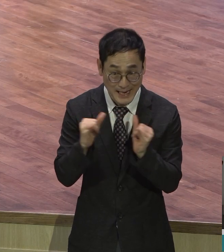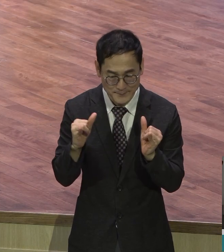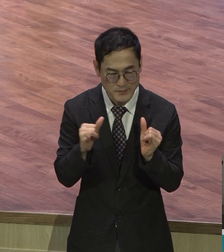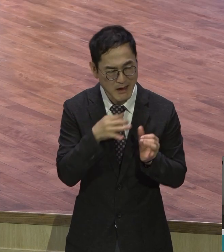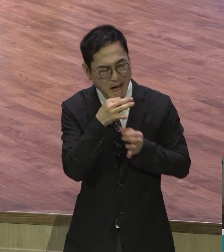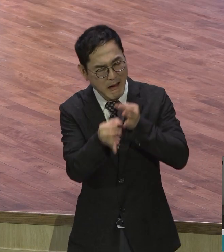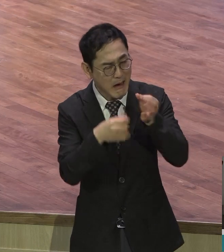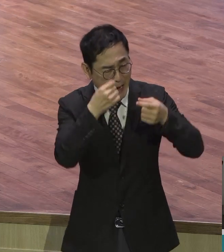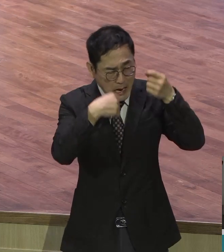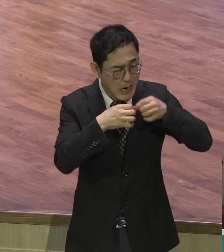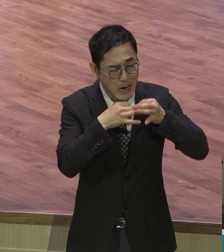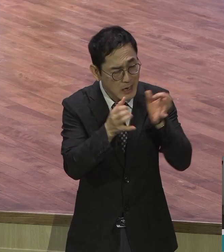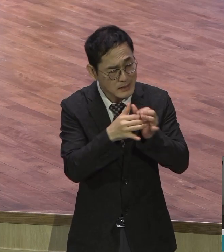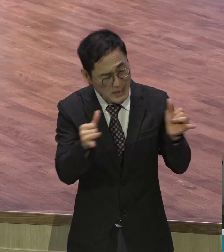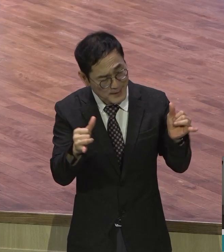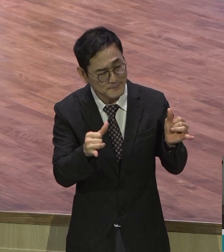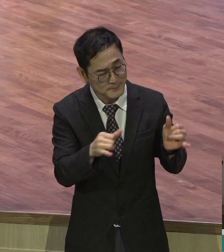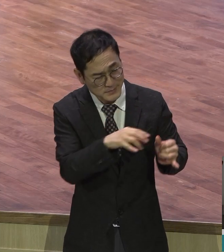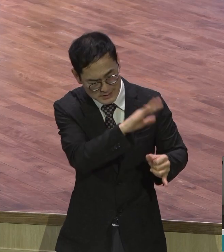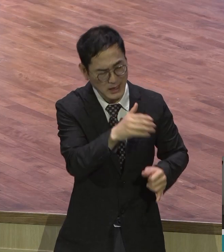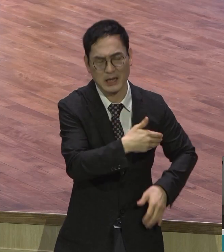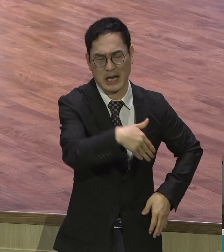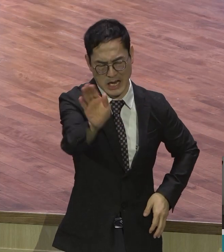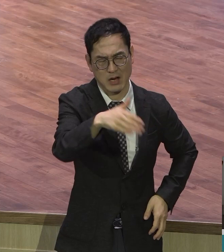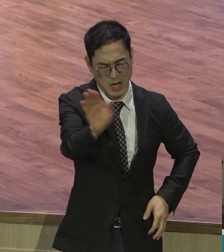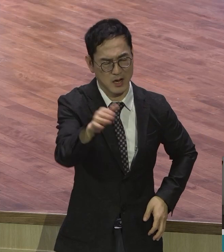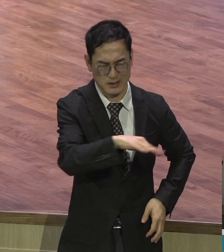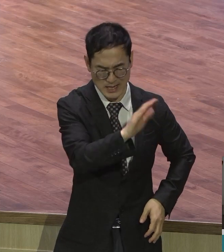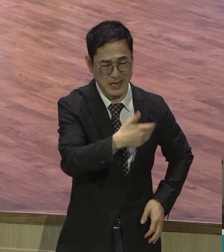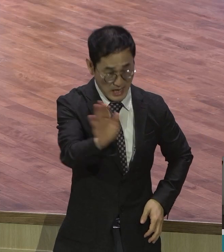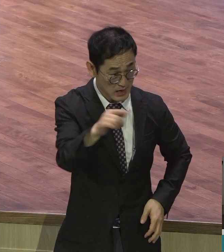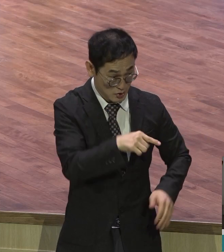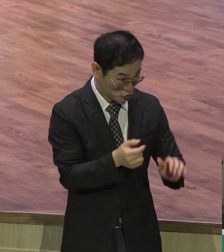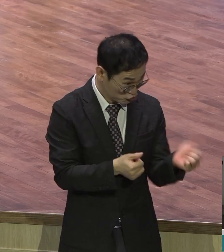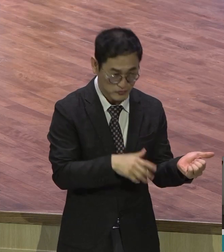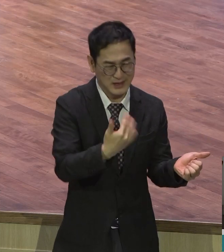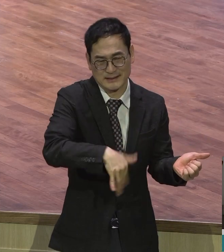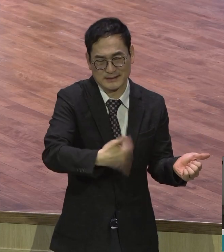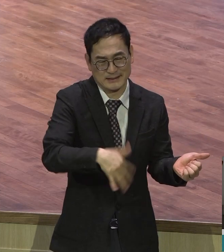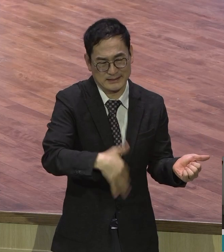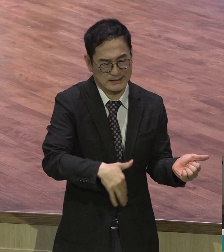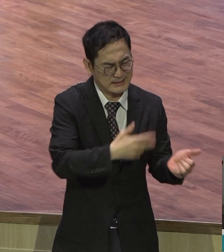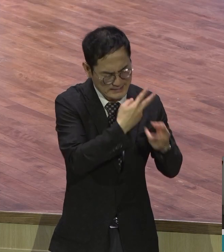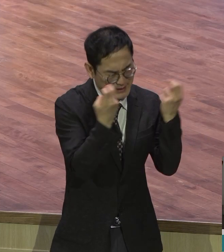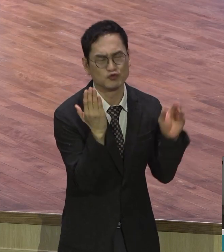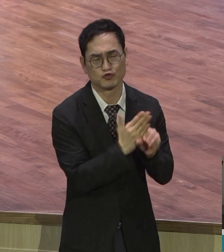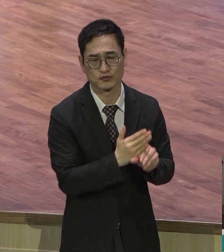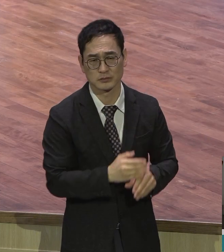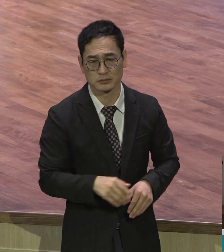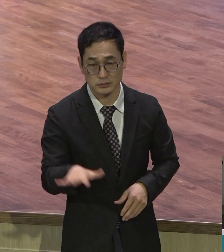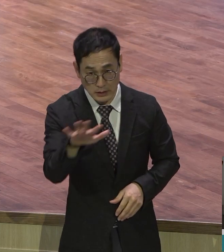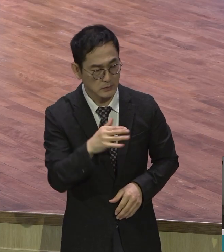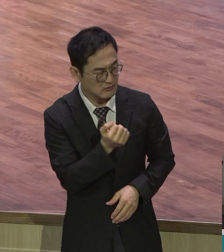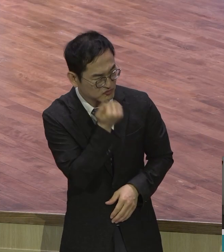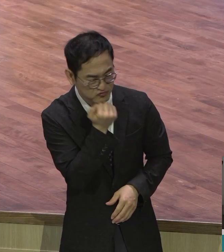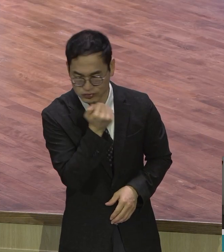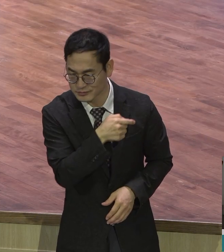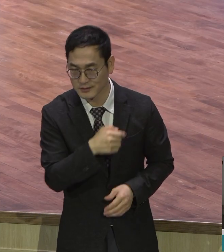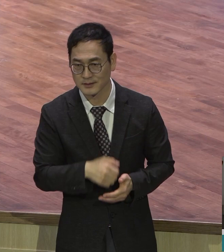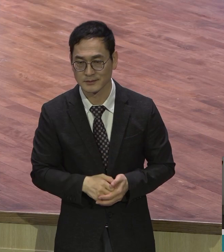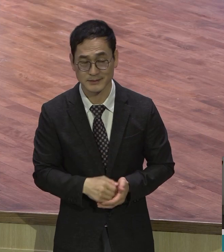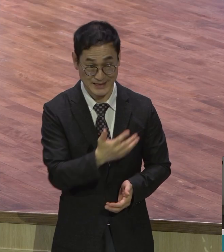보시고 이러시되 물러가라 이 소녀가 죽은 것이 아니라 잔다 하시니 그들이 비웃더라. 무리를 내보내신